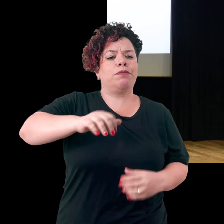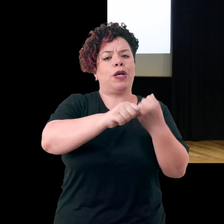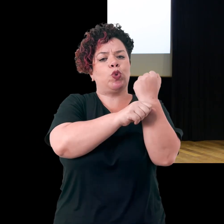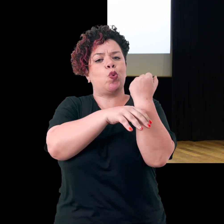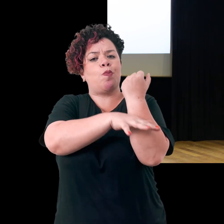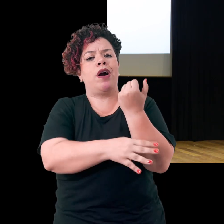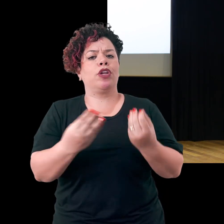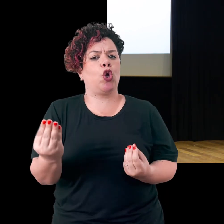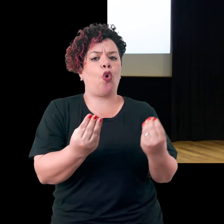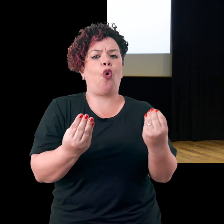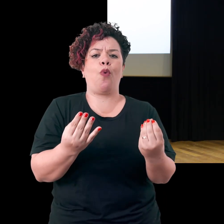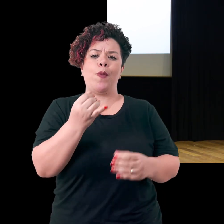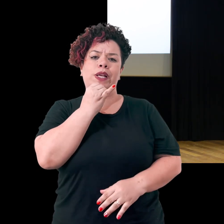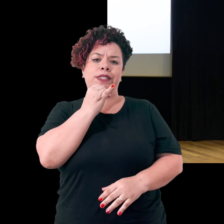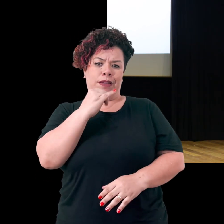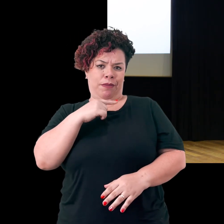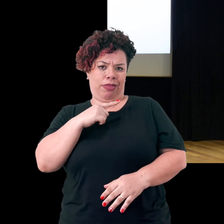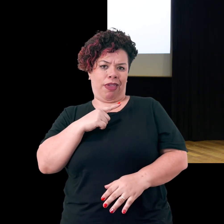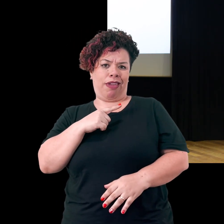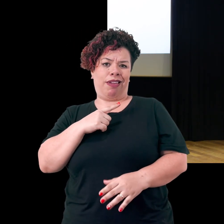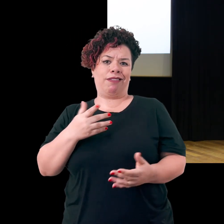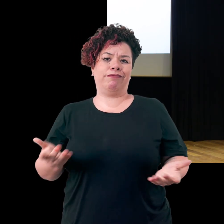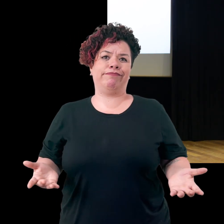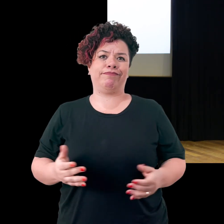espaço, como planejar o uso da costa.